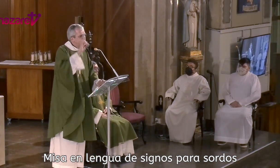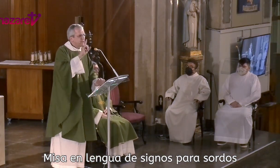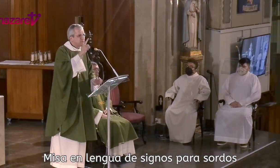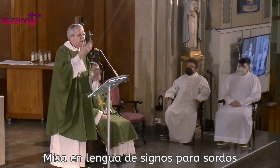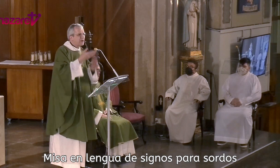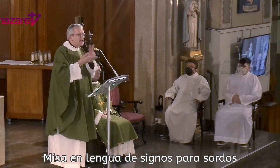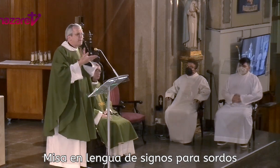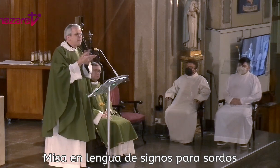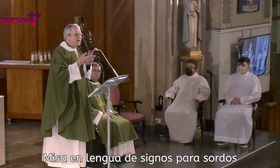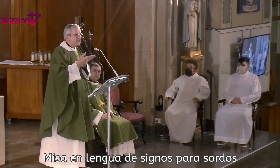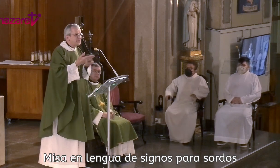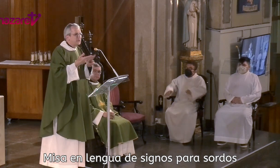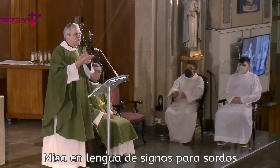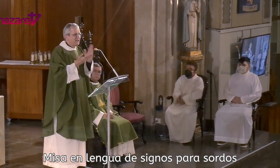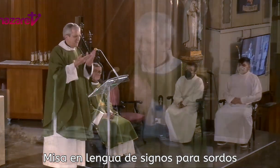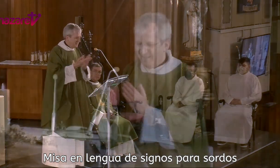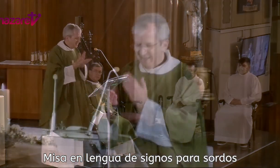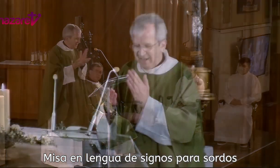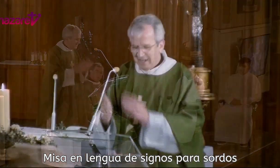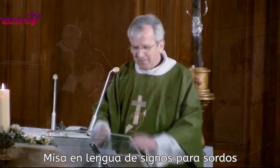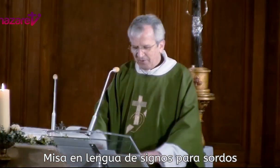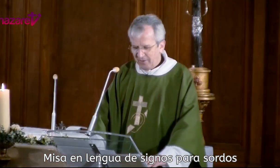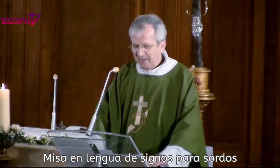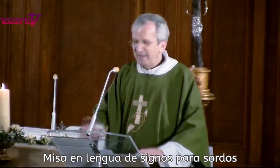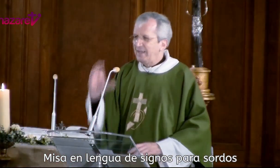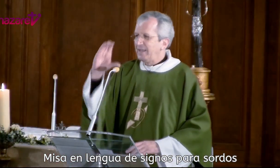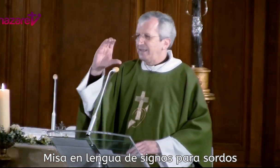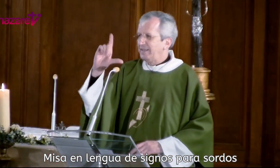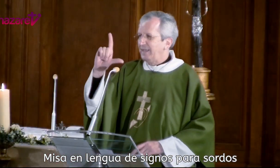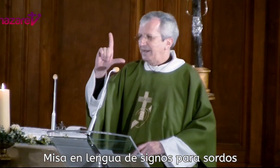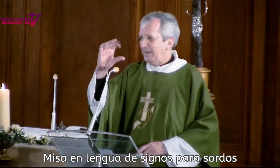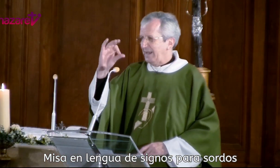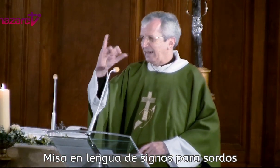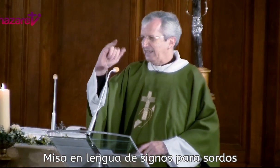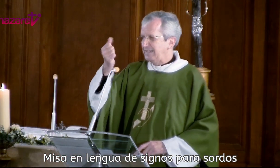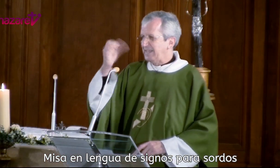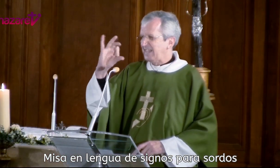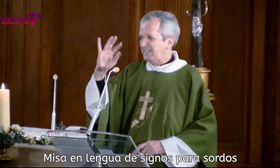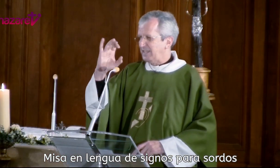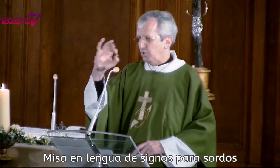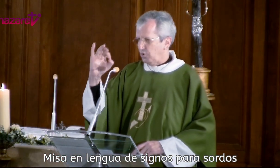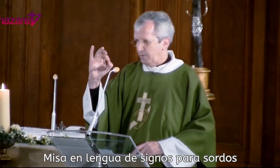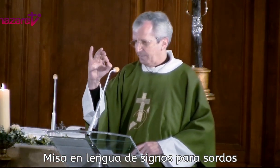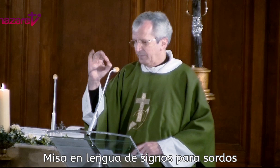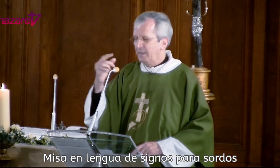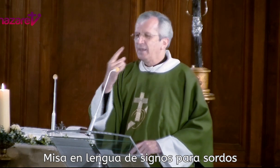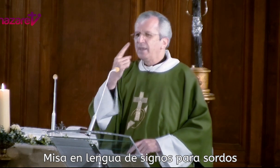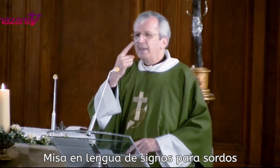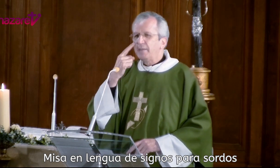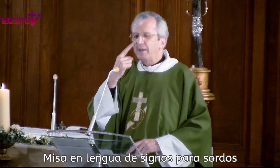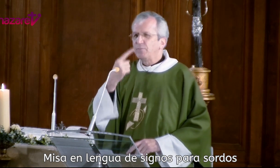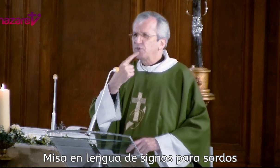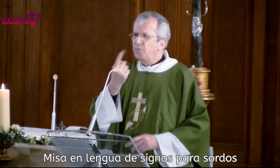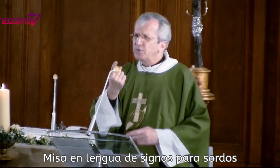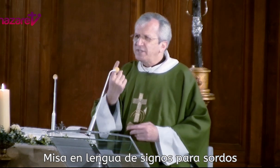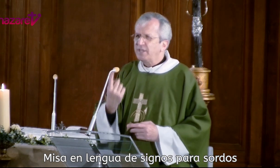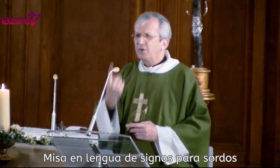Escucharemos ahora la primera lectura del libro del Eclesiástico y veremos cómo nos dice cómo